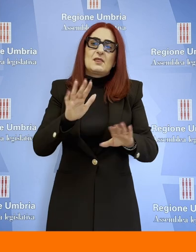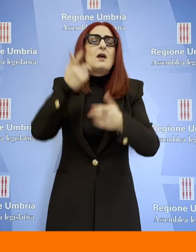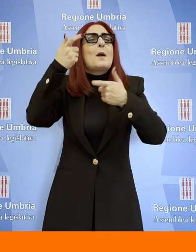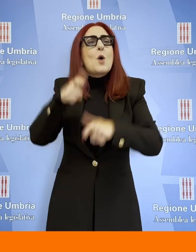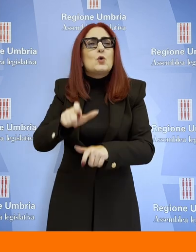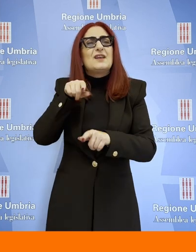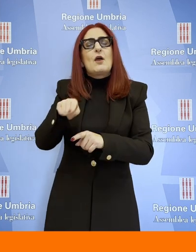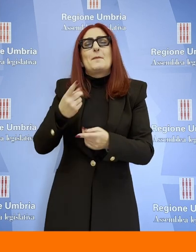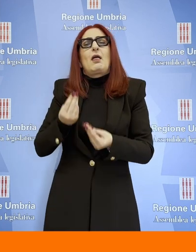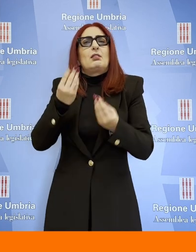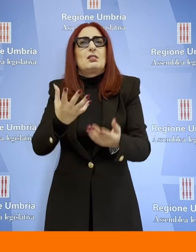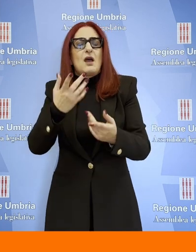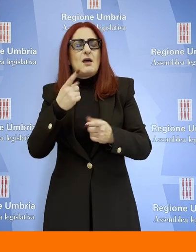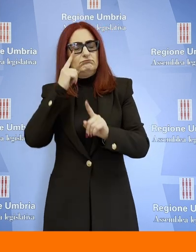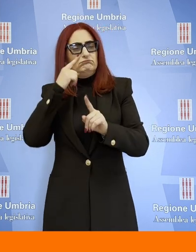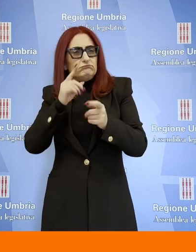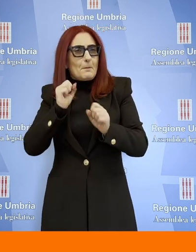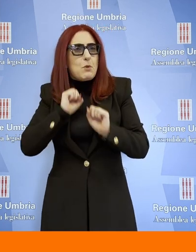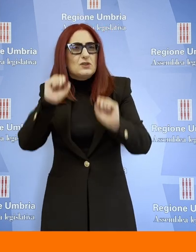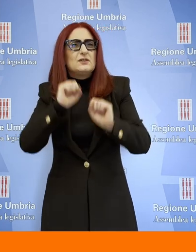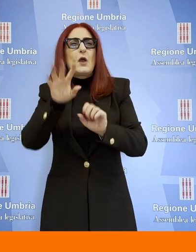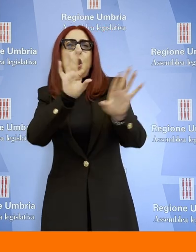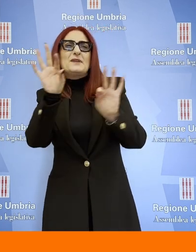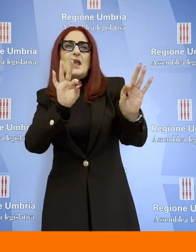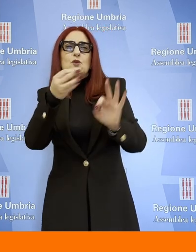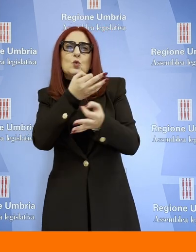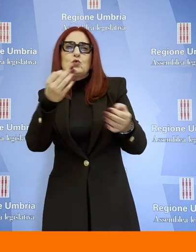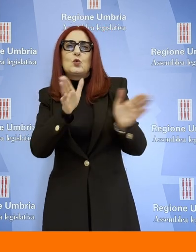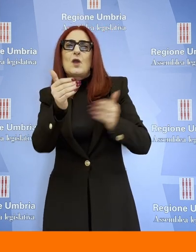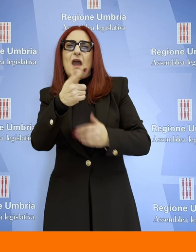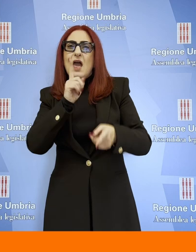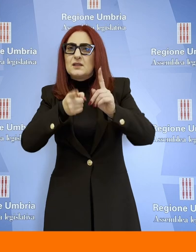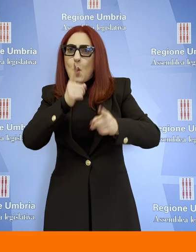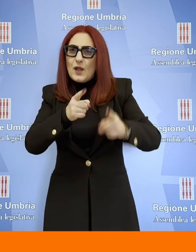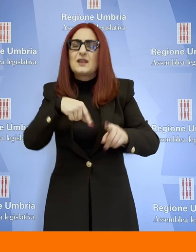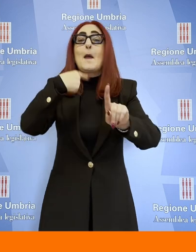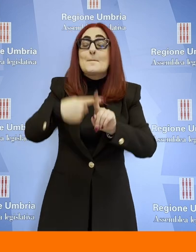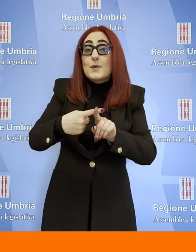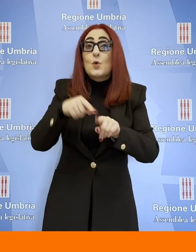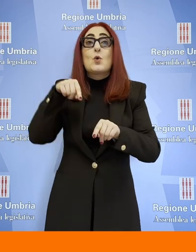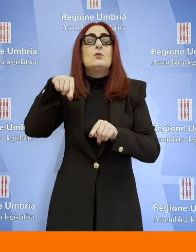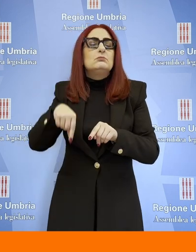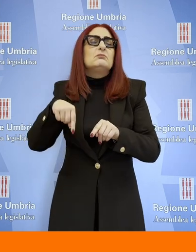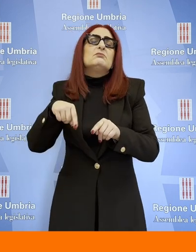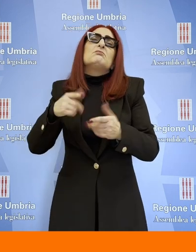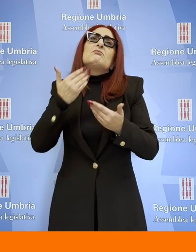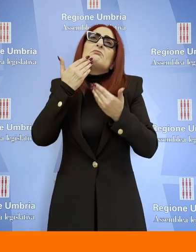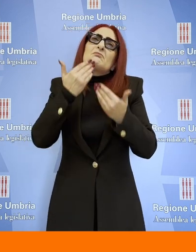ma anche per far sì che attraverso di essi i cittadini possano contribuire